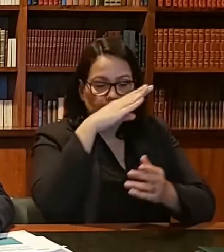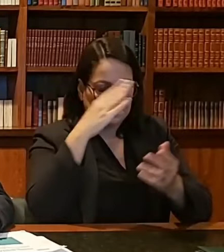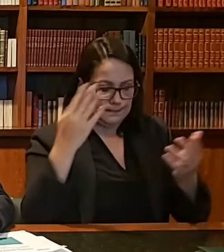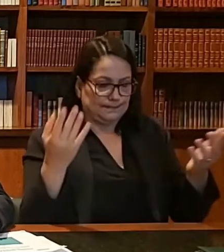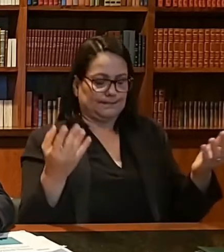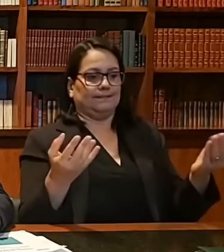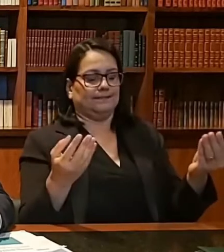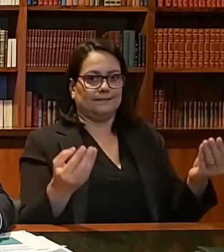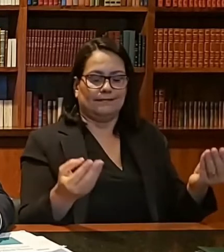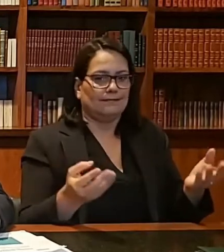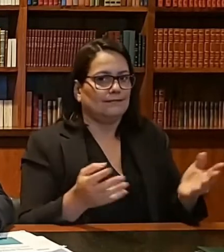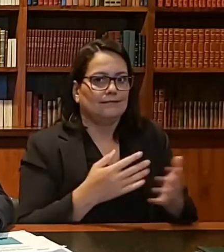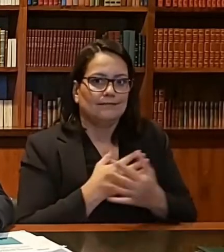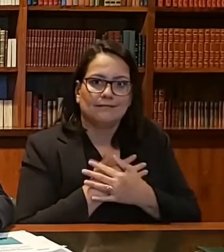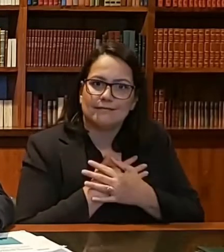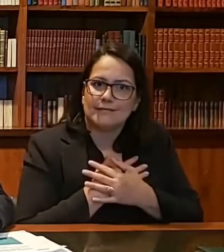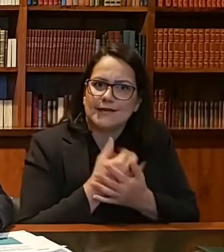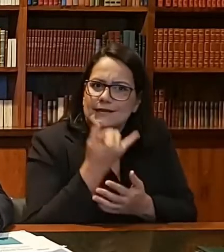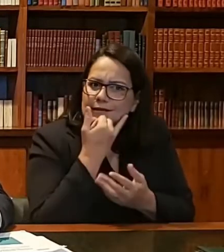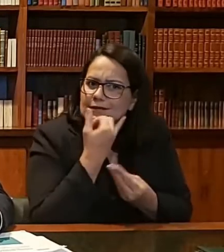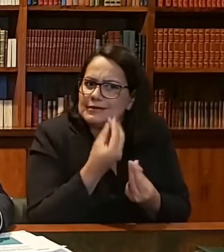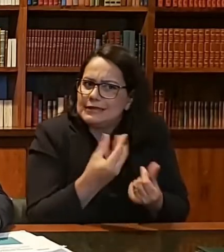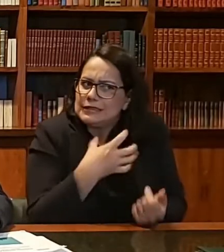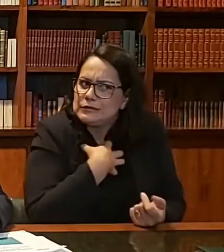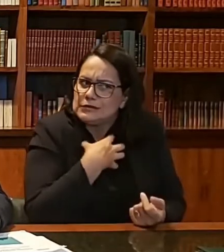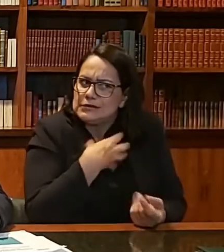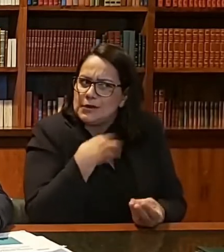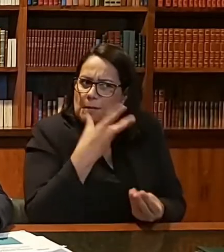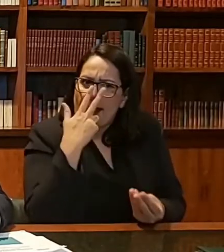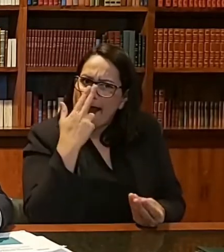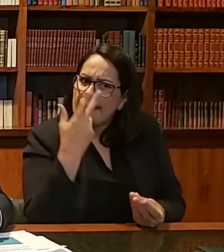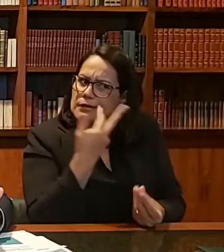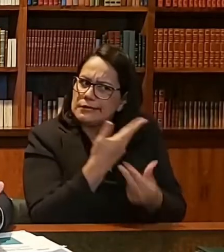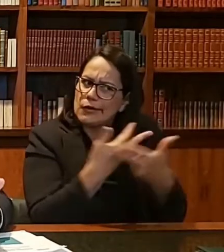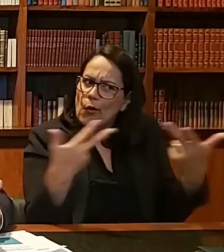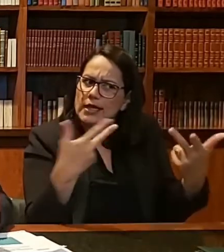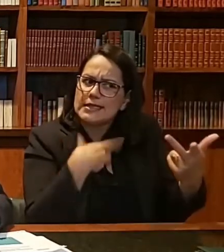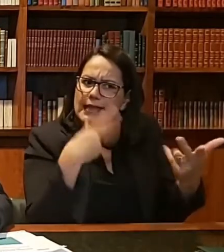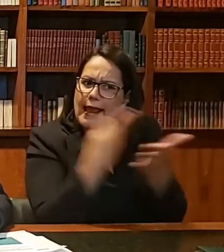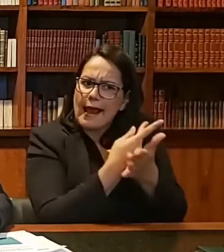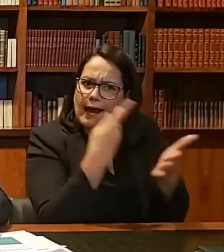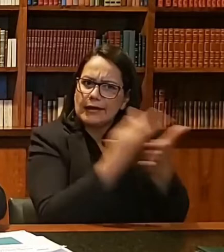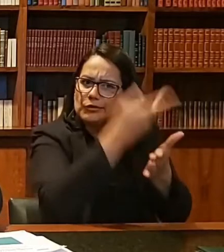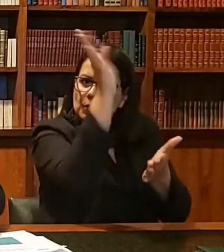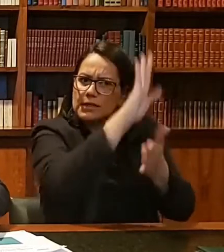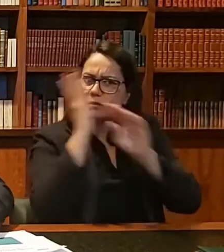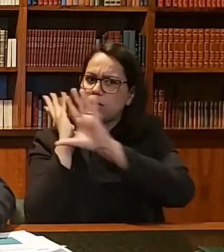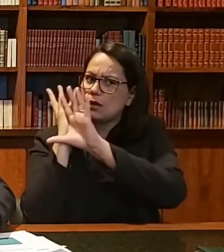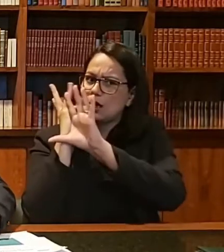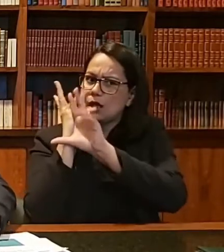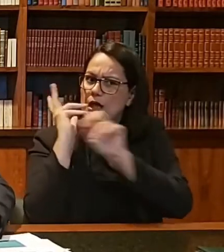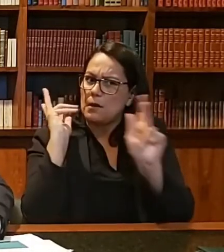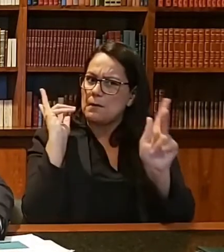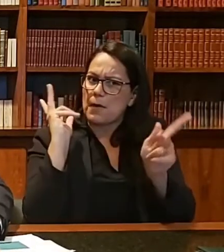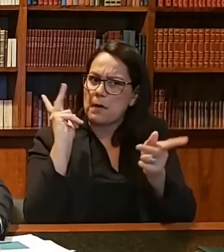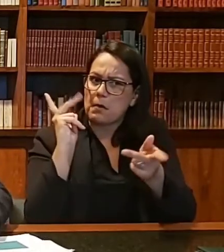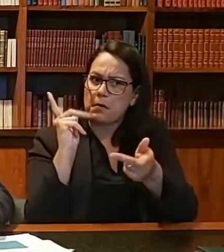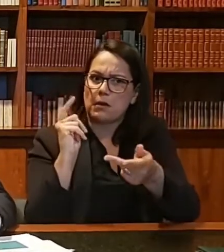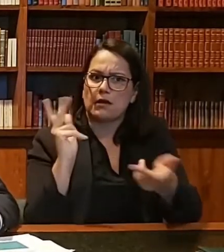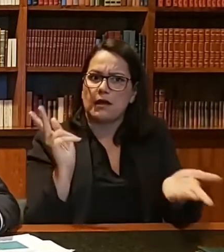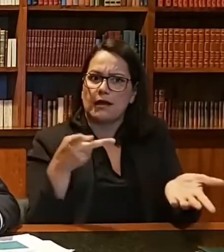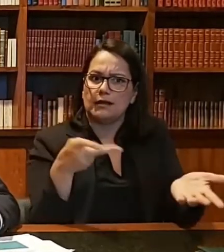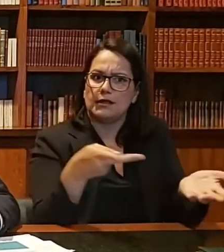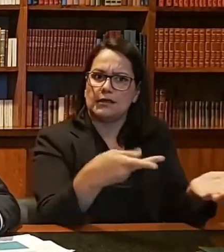Realmente, eu acho que alguma coisa de errado, né, ou de muito errado, vem acontecendo há muito tempo no Brasil. Então vamos ver qual